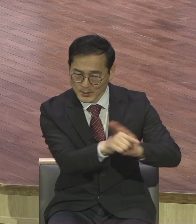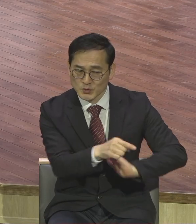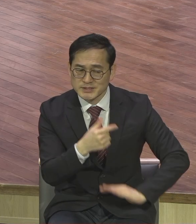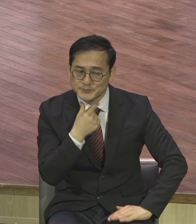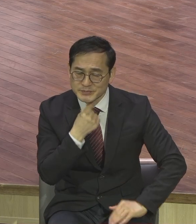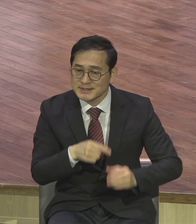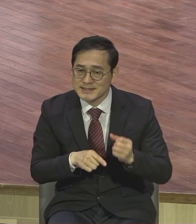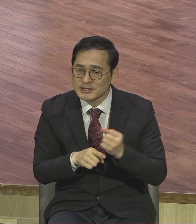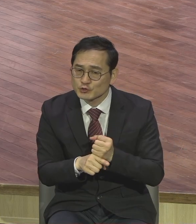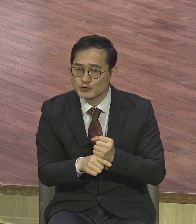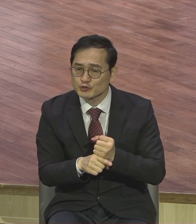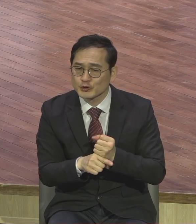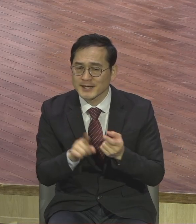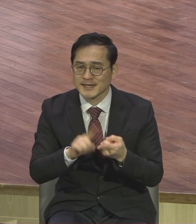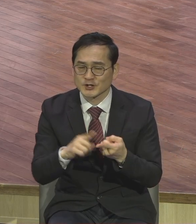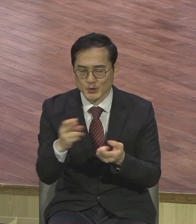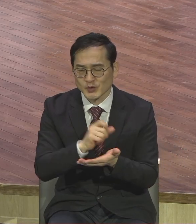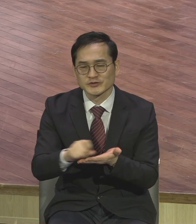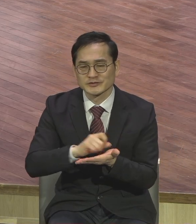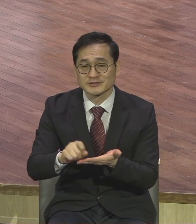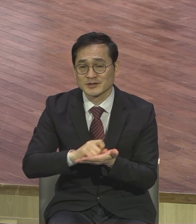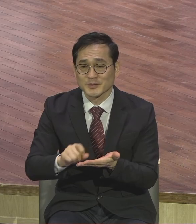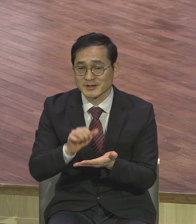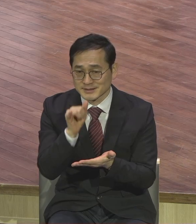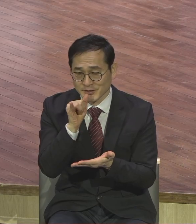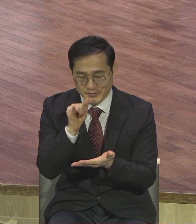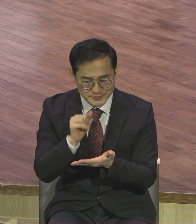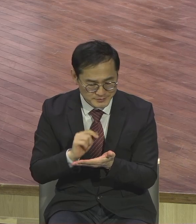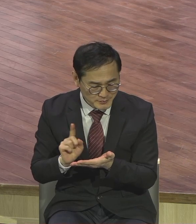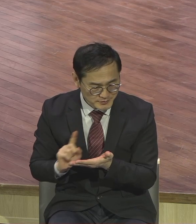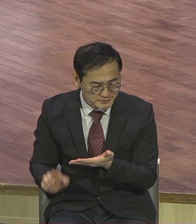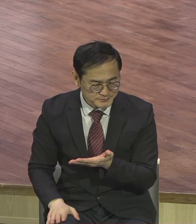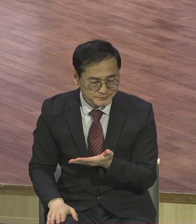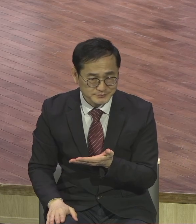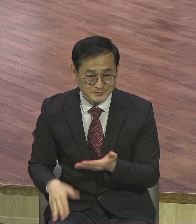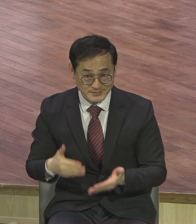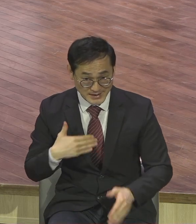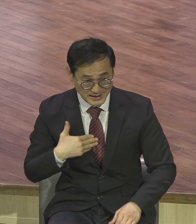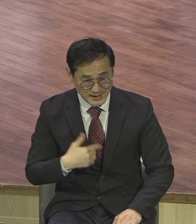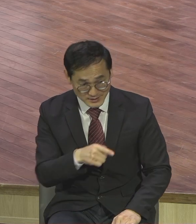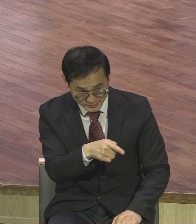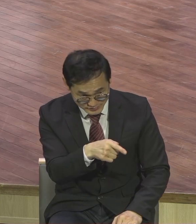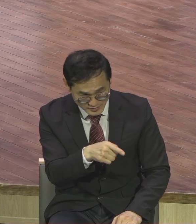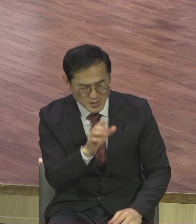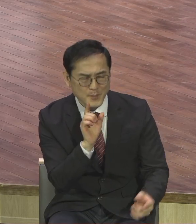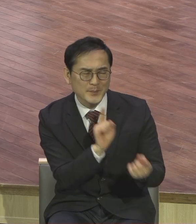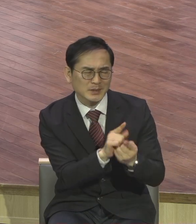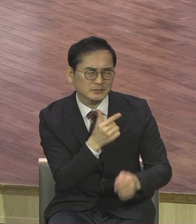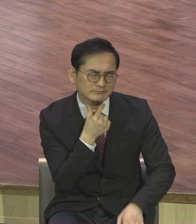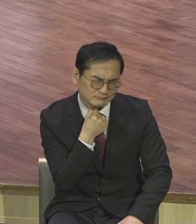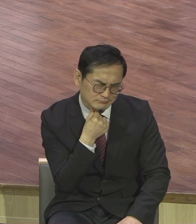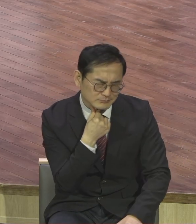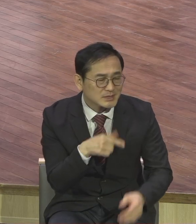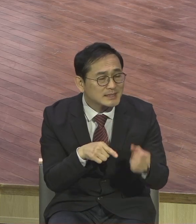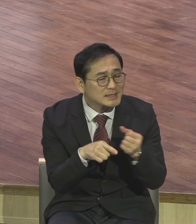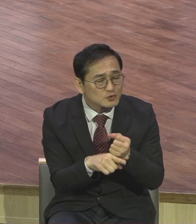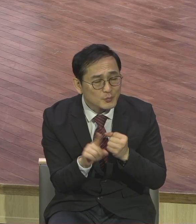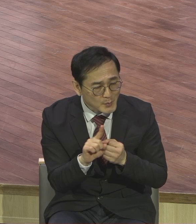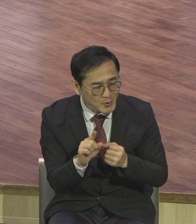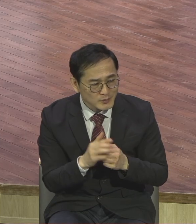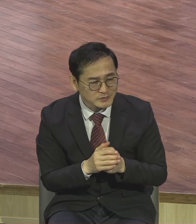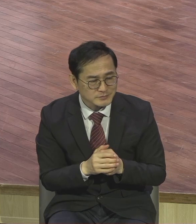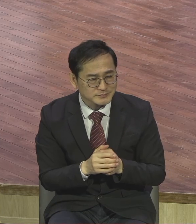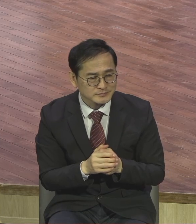하는 이유, 그 이유가 뭐냐? 11절입니다. 내가 너희 보기를 간절히 원하는 것은